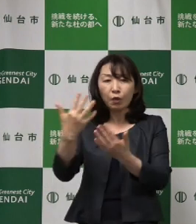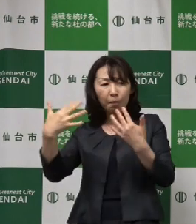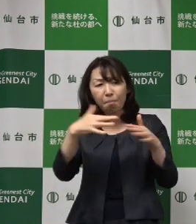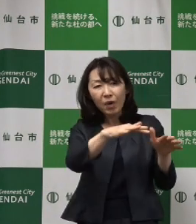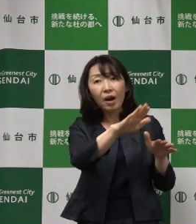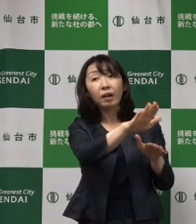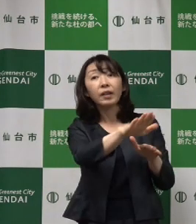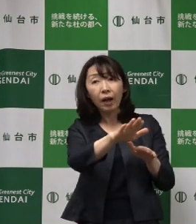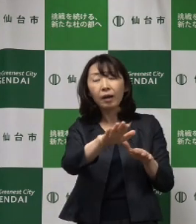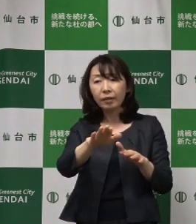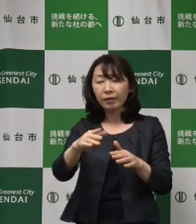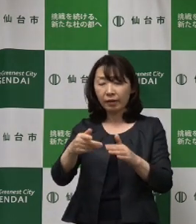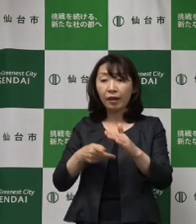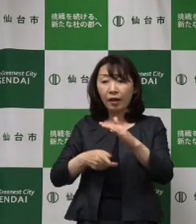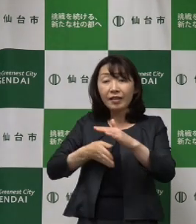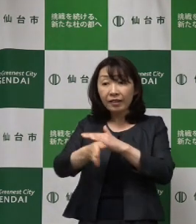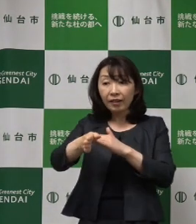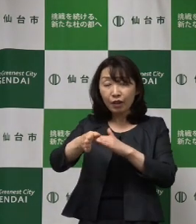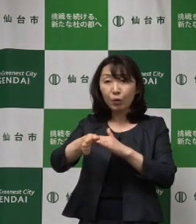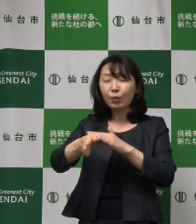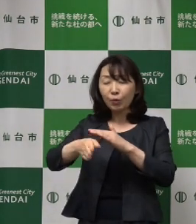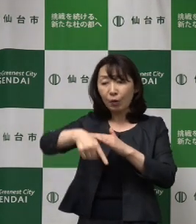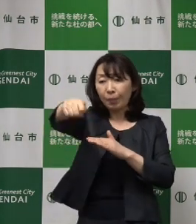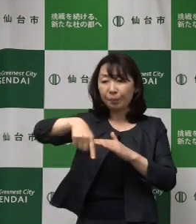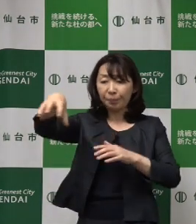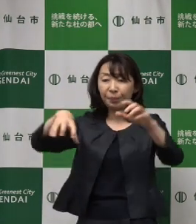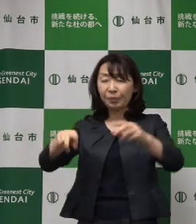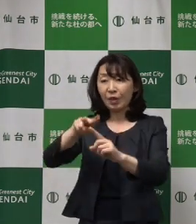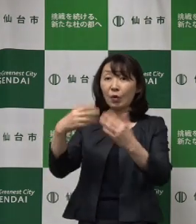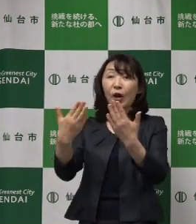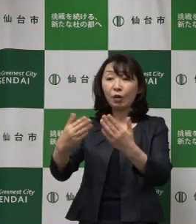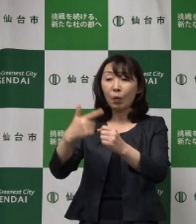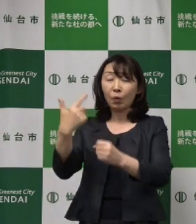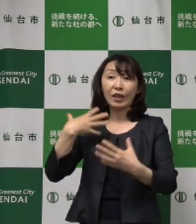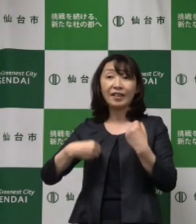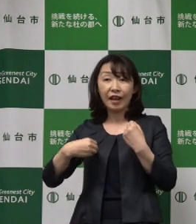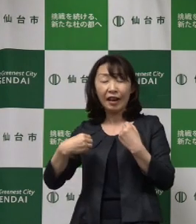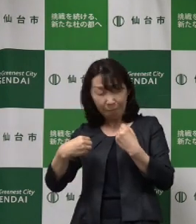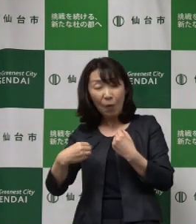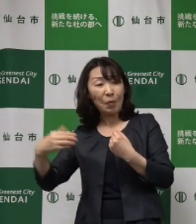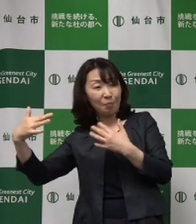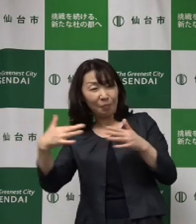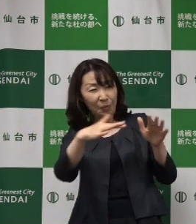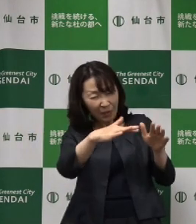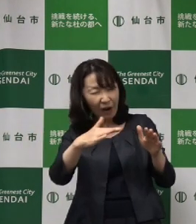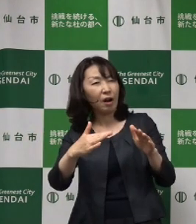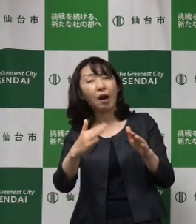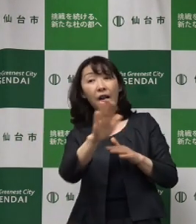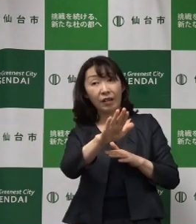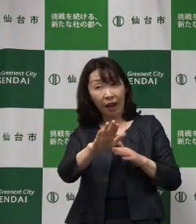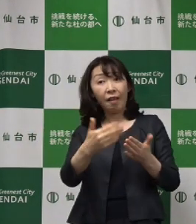沿線の小学6年生の投票においてももう最も人気のあった車両のデザインがこちらでございました。